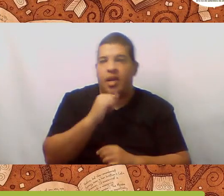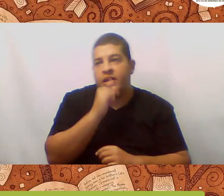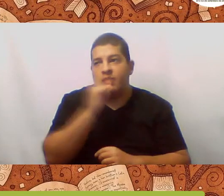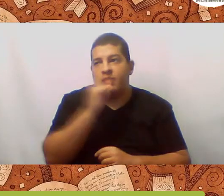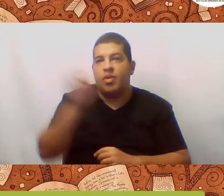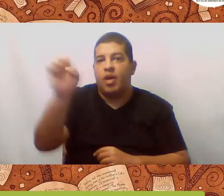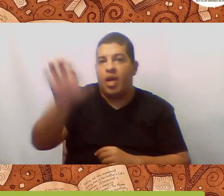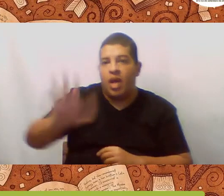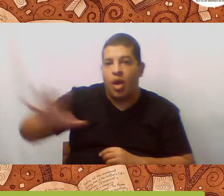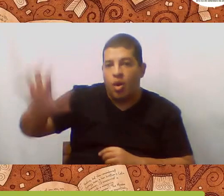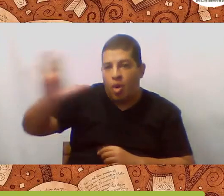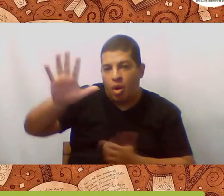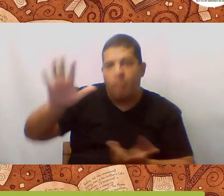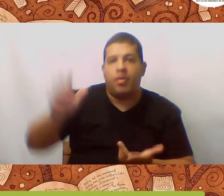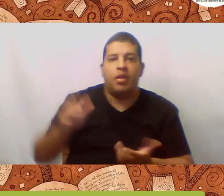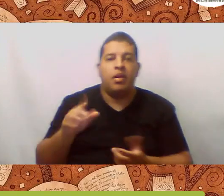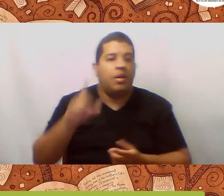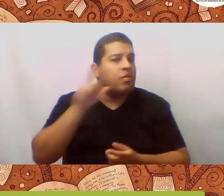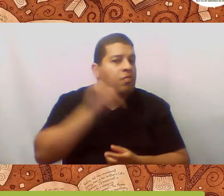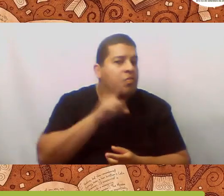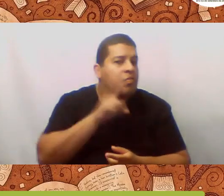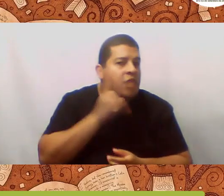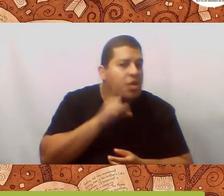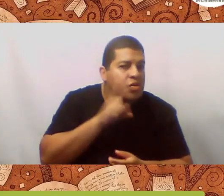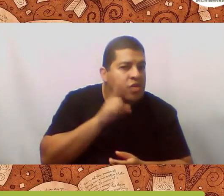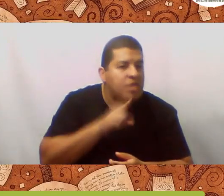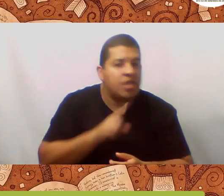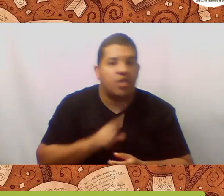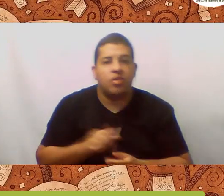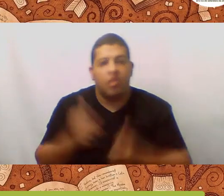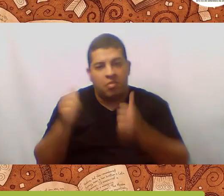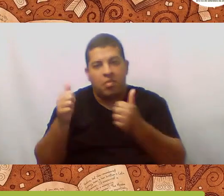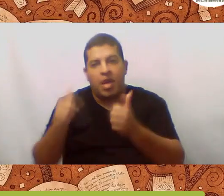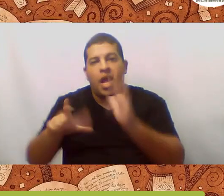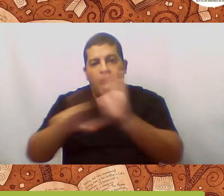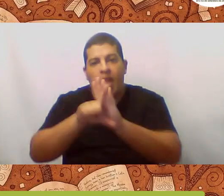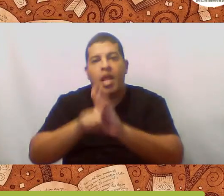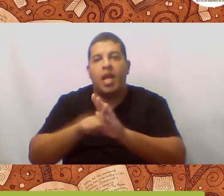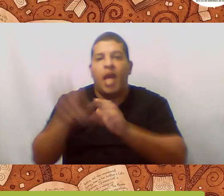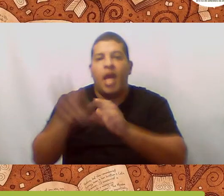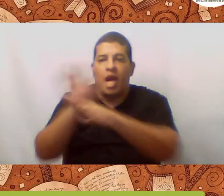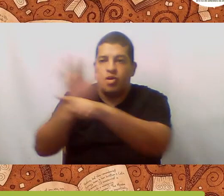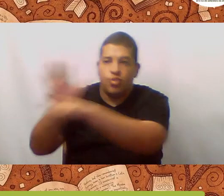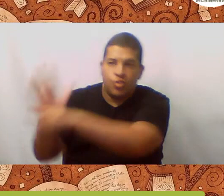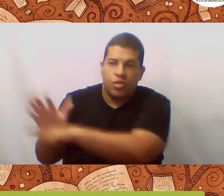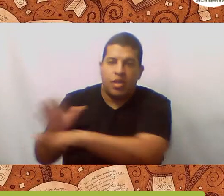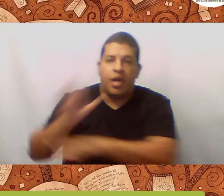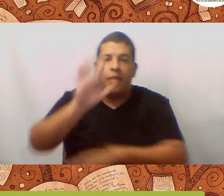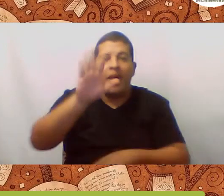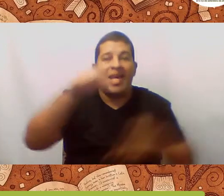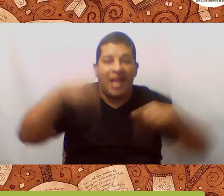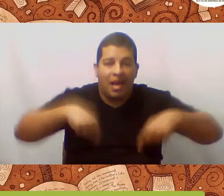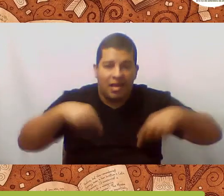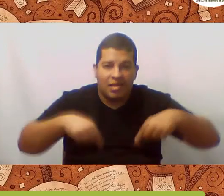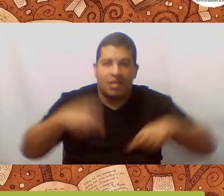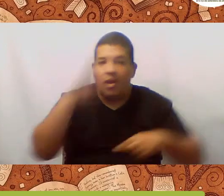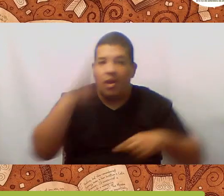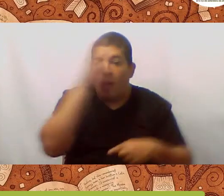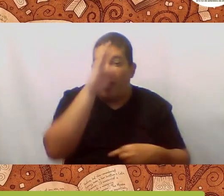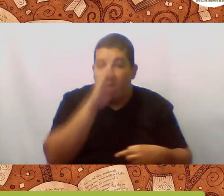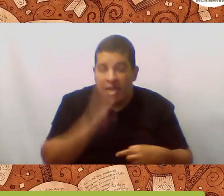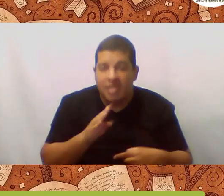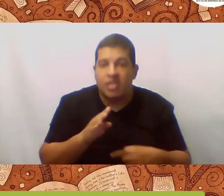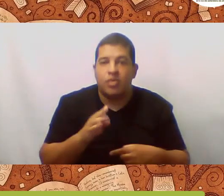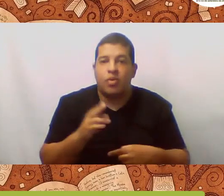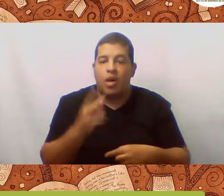no caso da América Latina, onde o machismo ele está cristalizado e que no Brasil, dos últimos 2 anos, ele